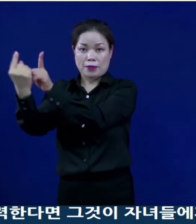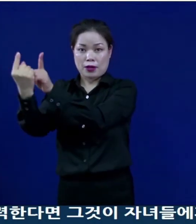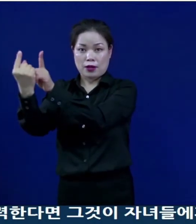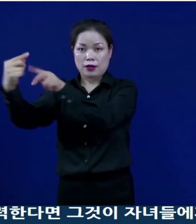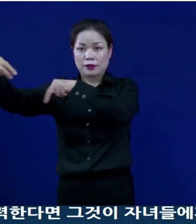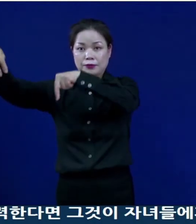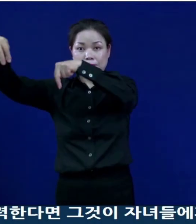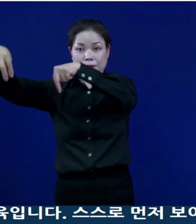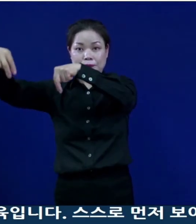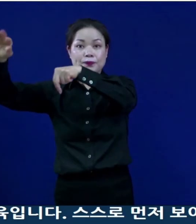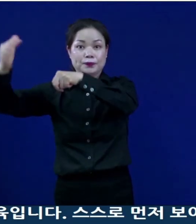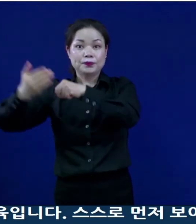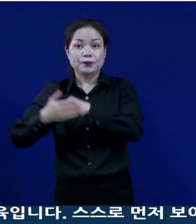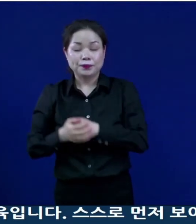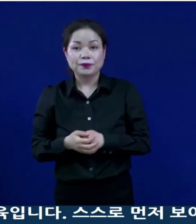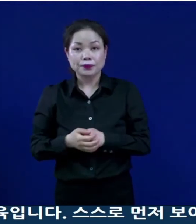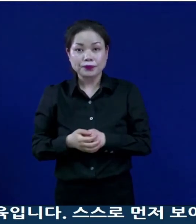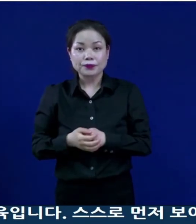서는 것입니다.